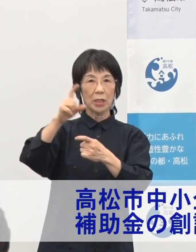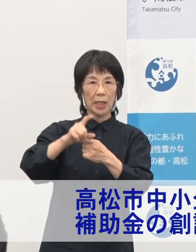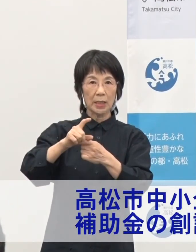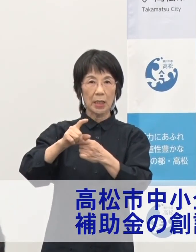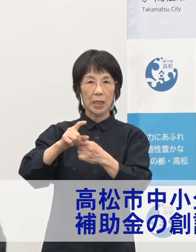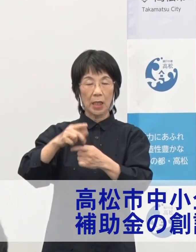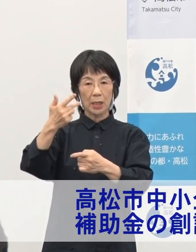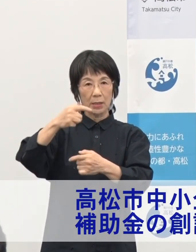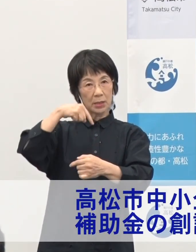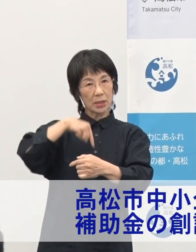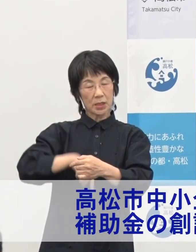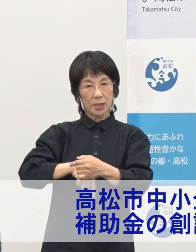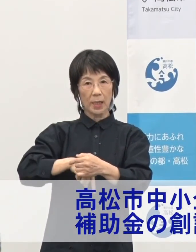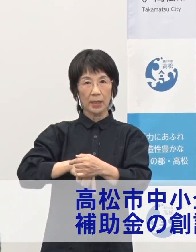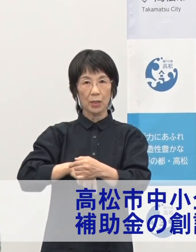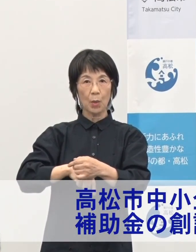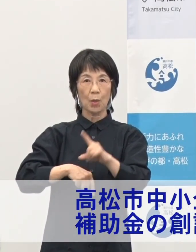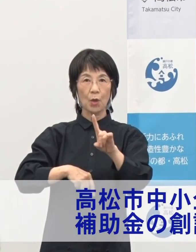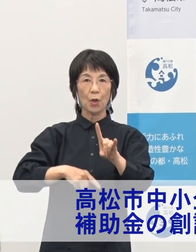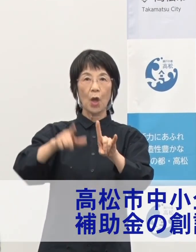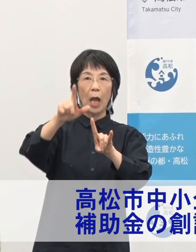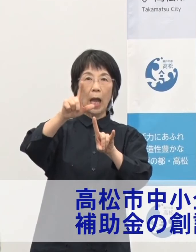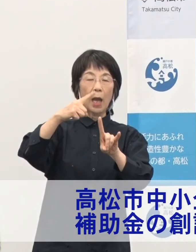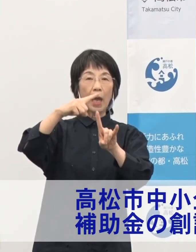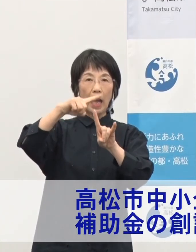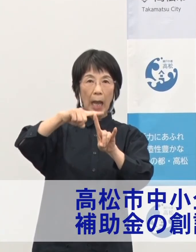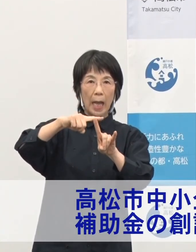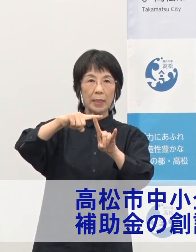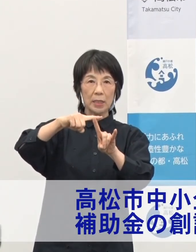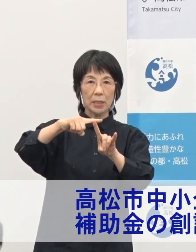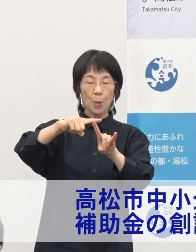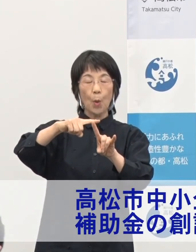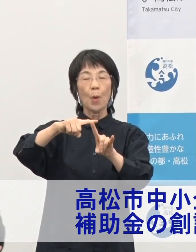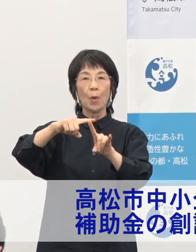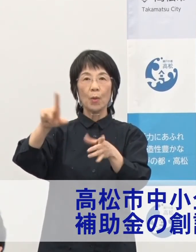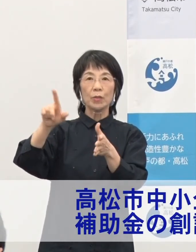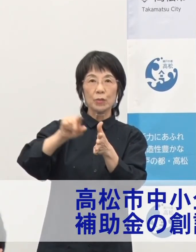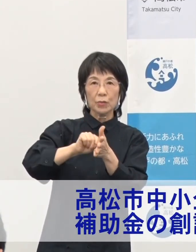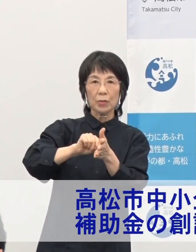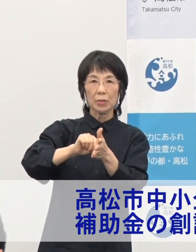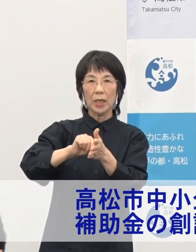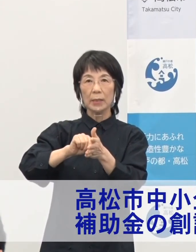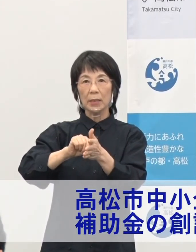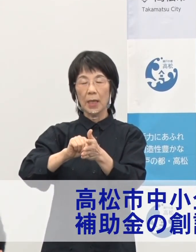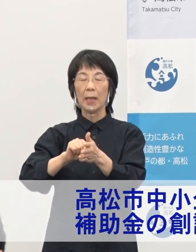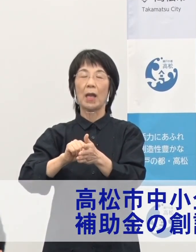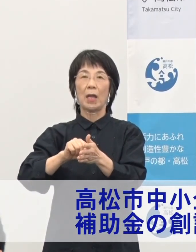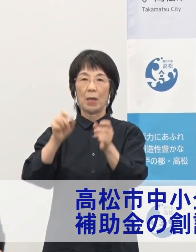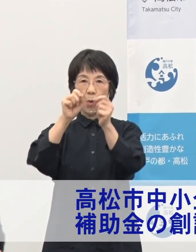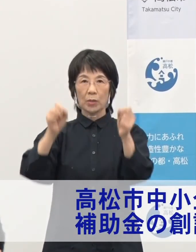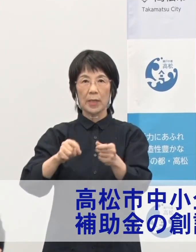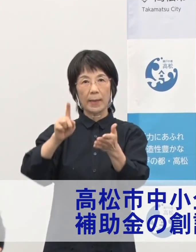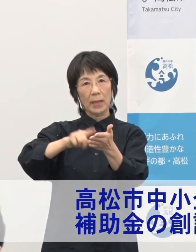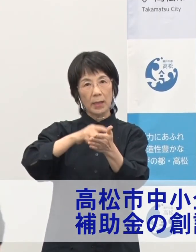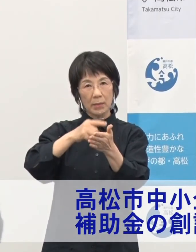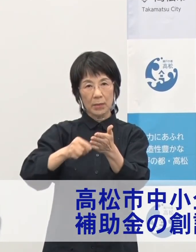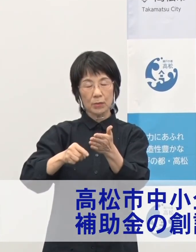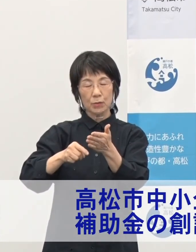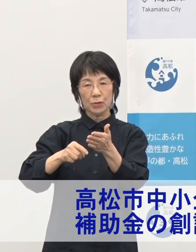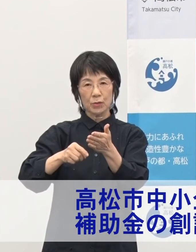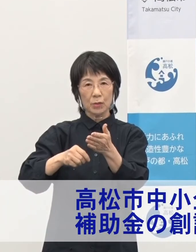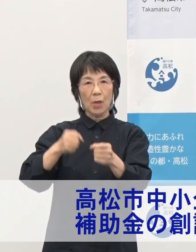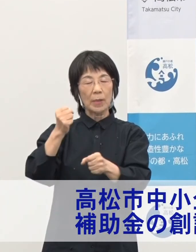企業等の it ツールを活用した自社の課題解決や生産性向上の取り組みを支援